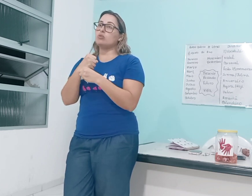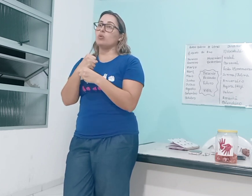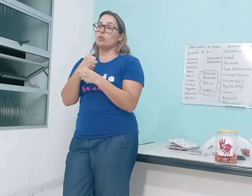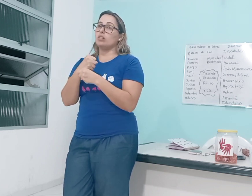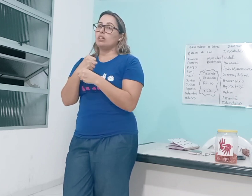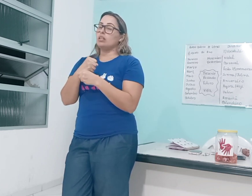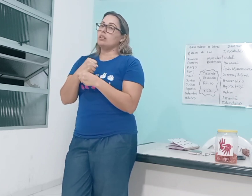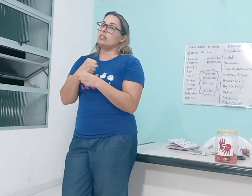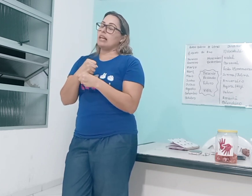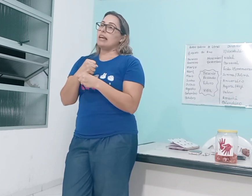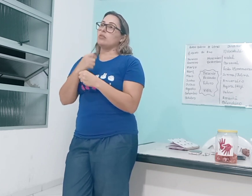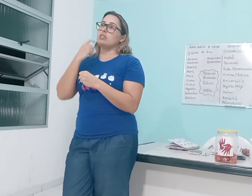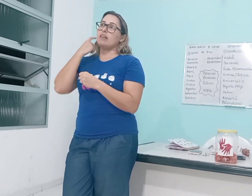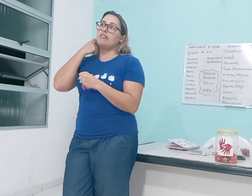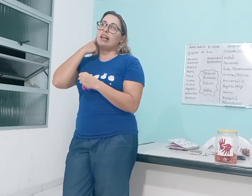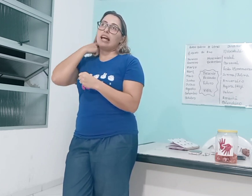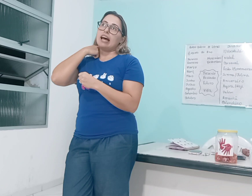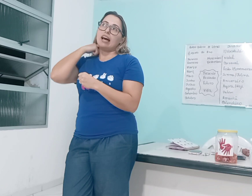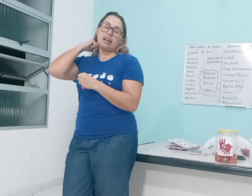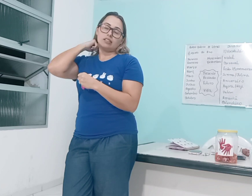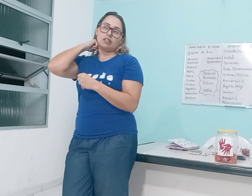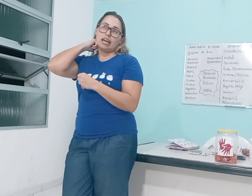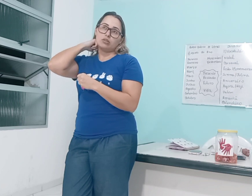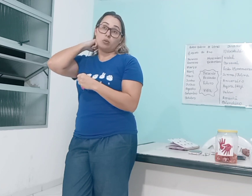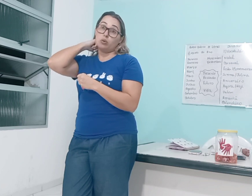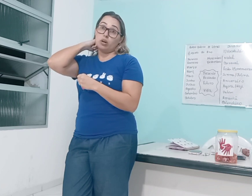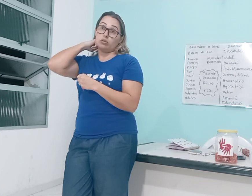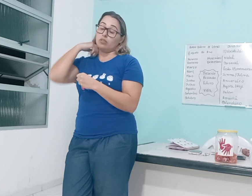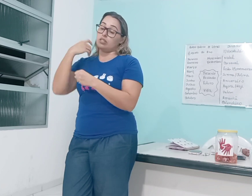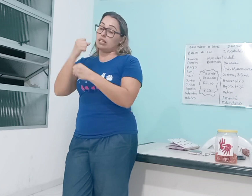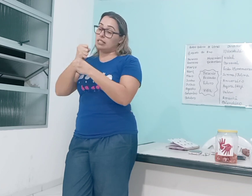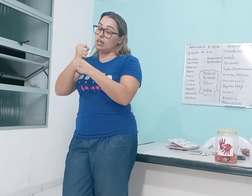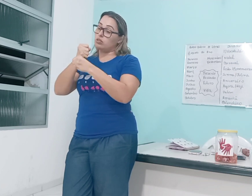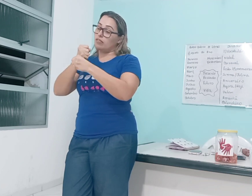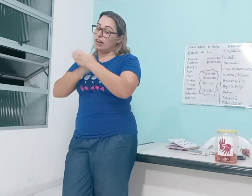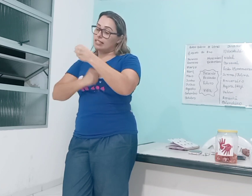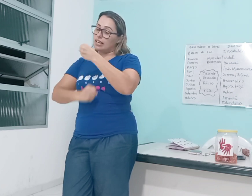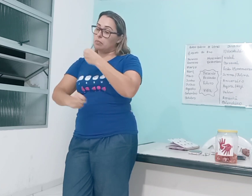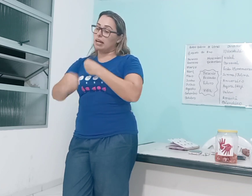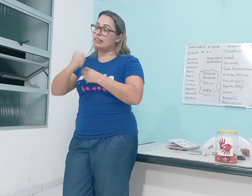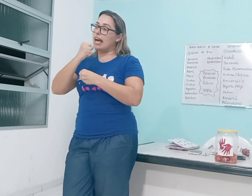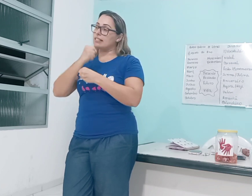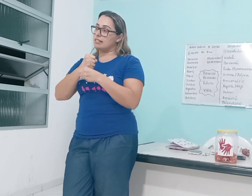passou. Tá? Então você vai falar sobre o ano que você nasceu, você faz ele para trás.